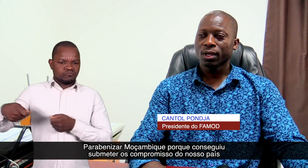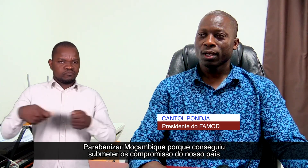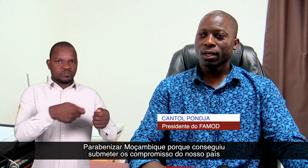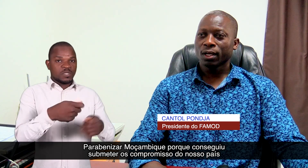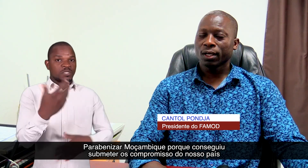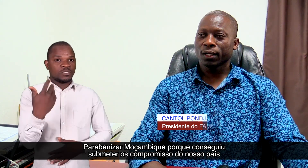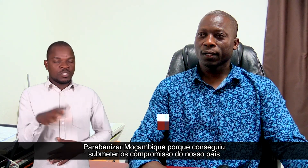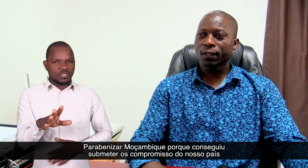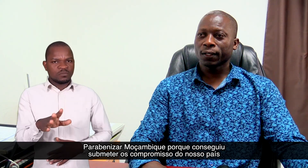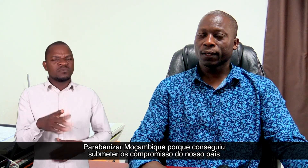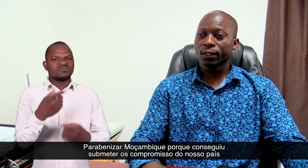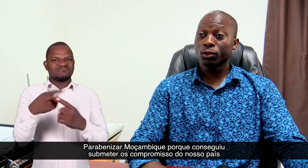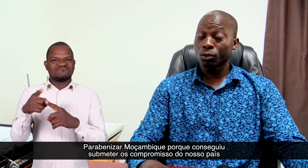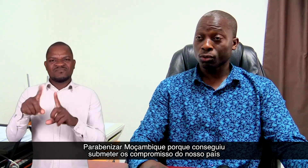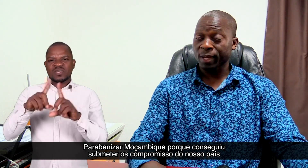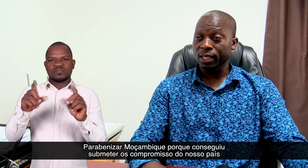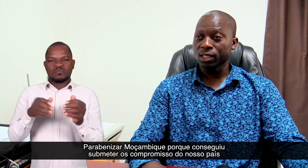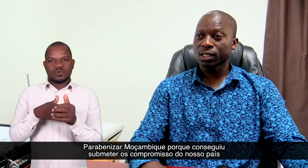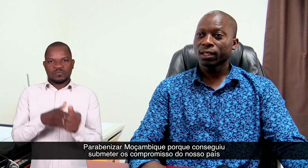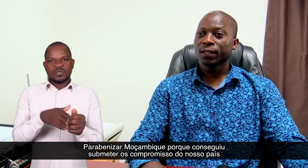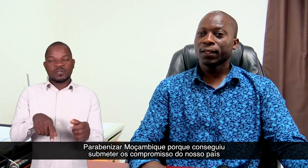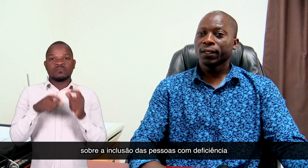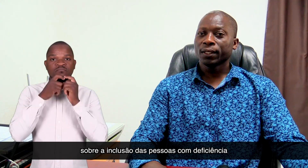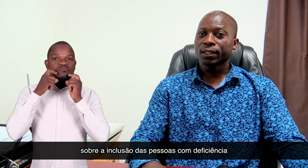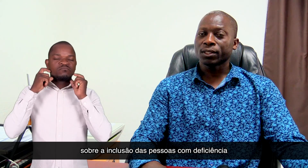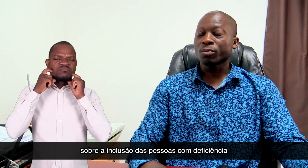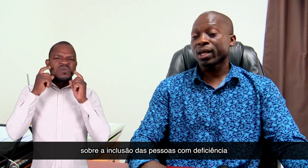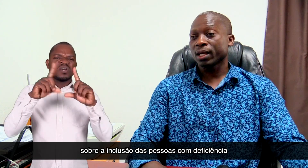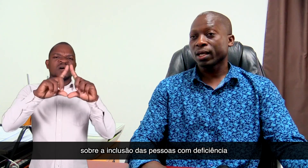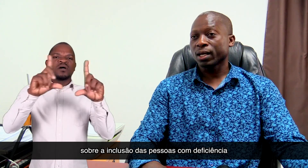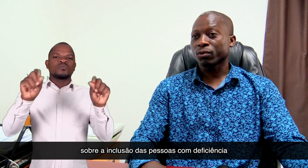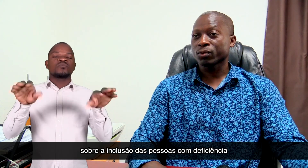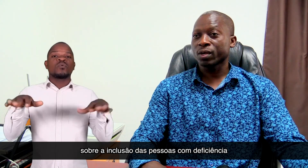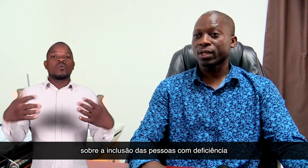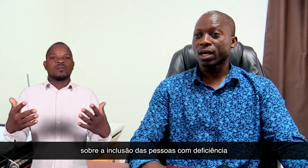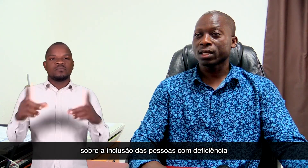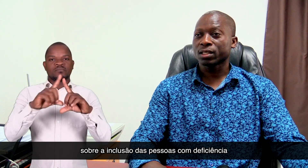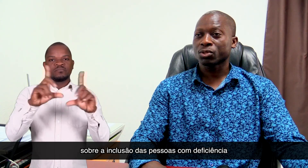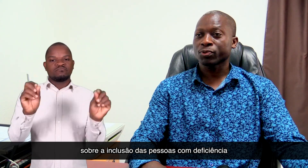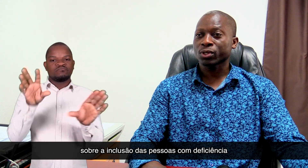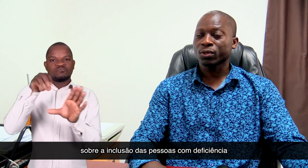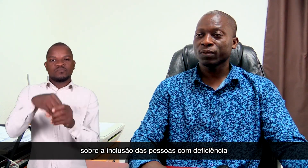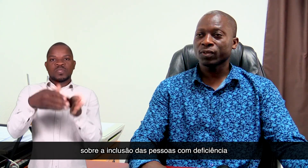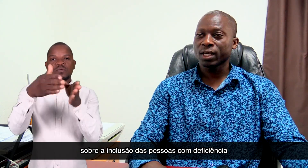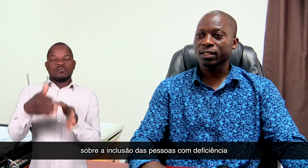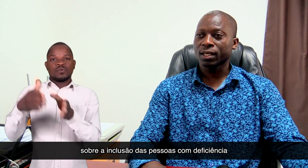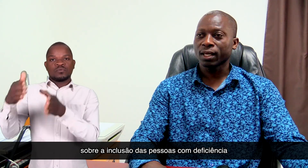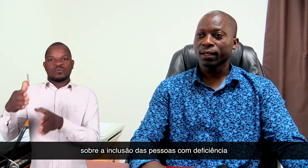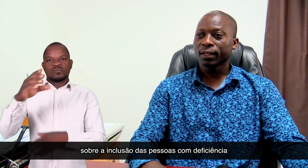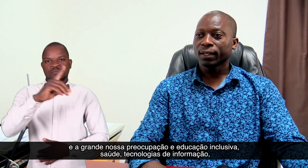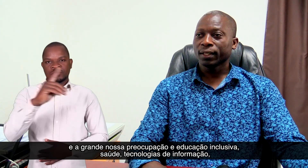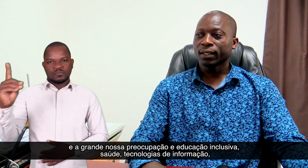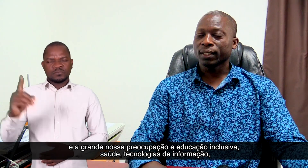compromissos do nosso país sobre a inclusão das pessoas com deficiência,